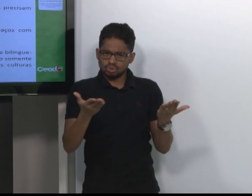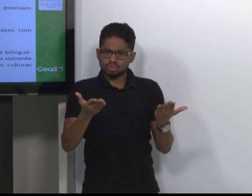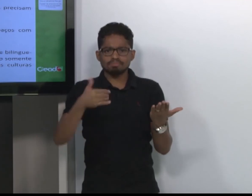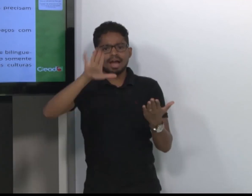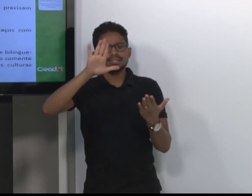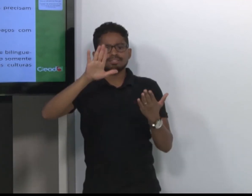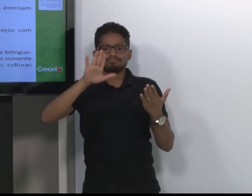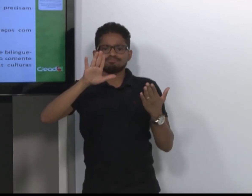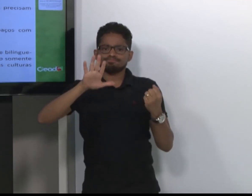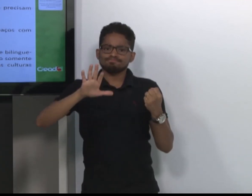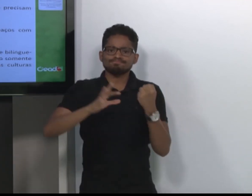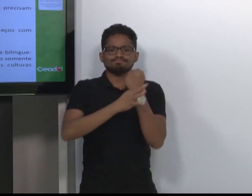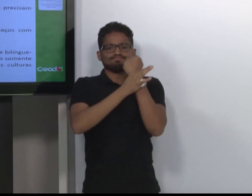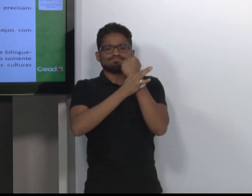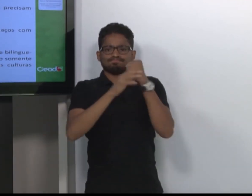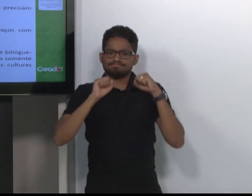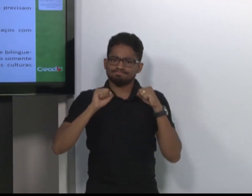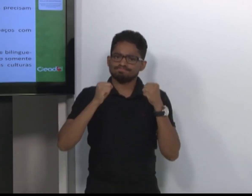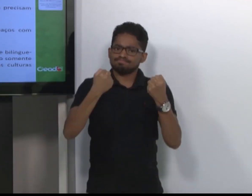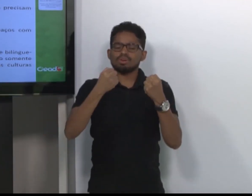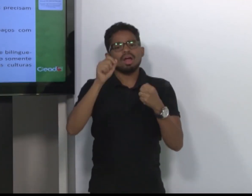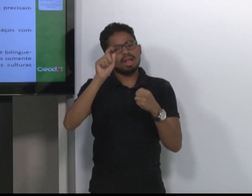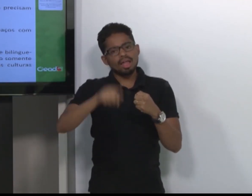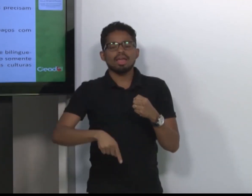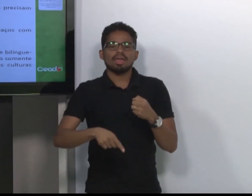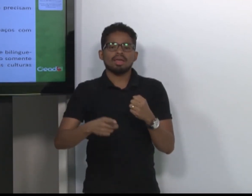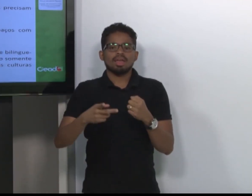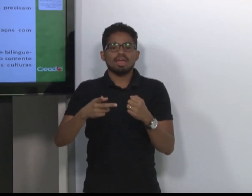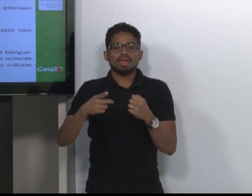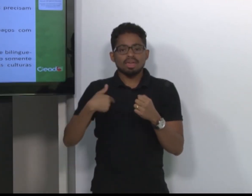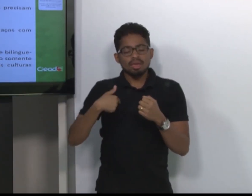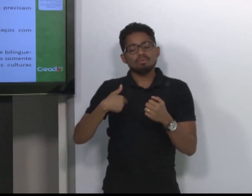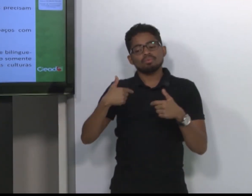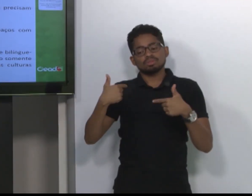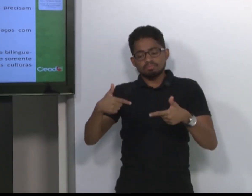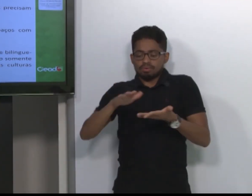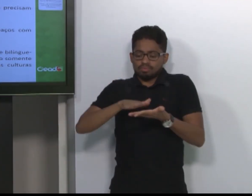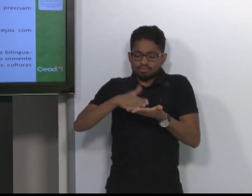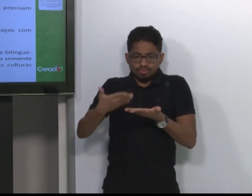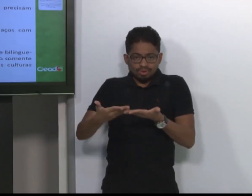que o modelo mais forte atualmente